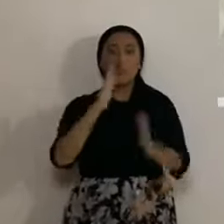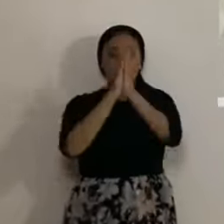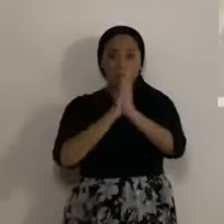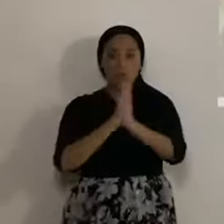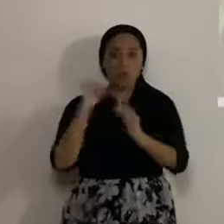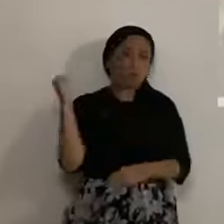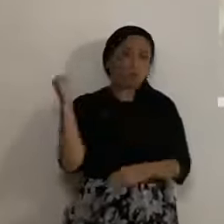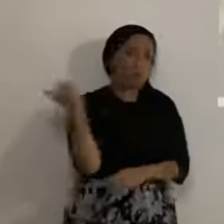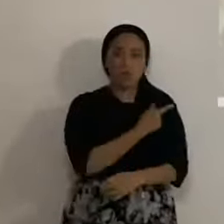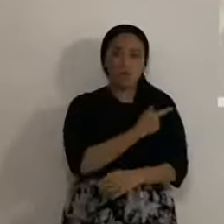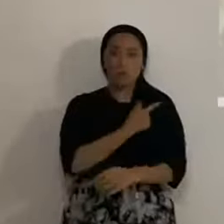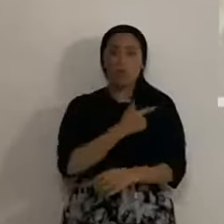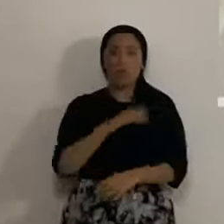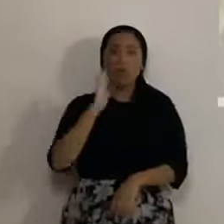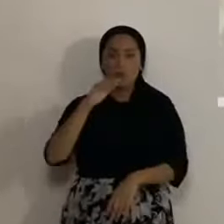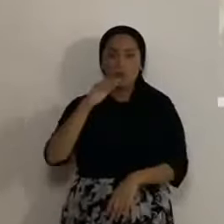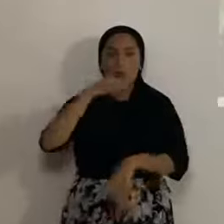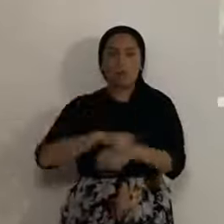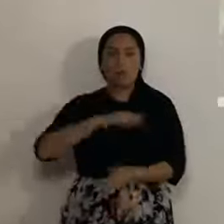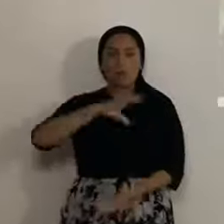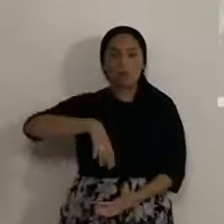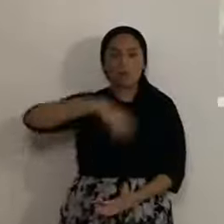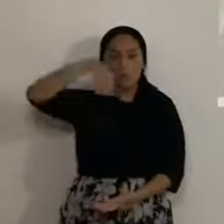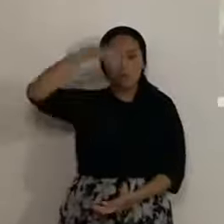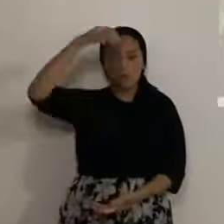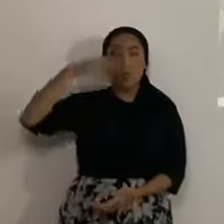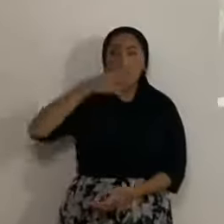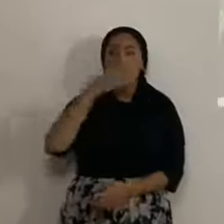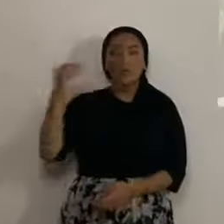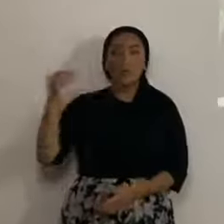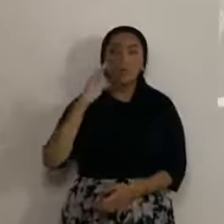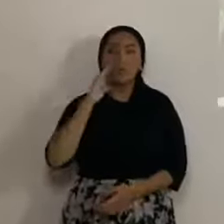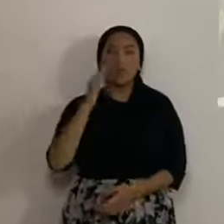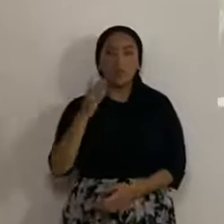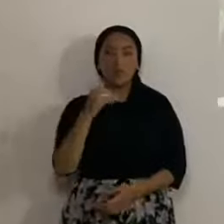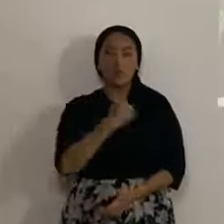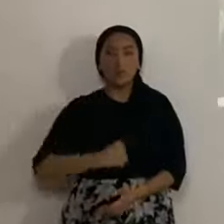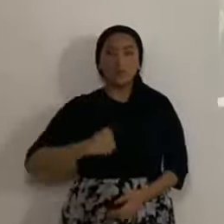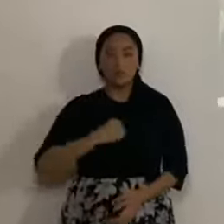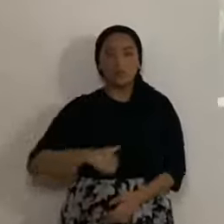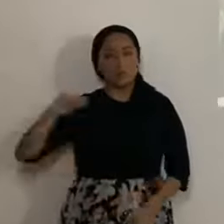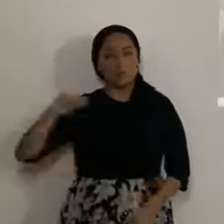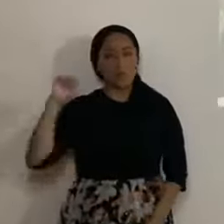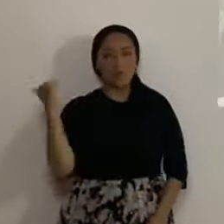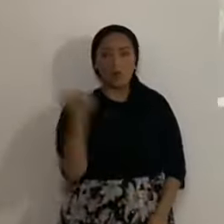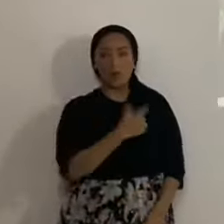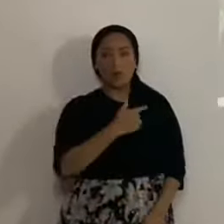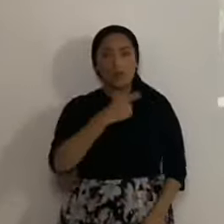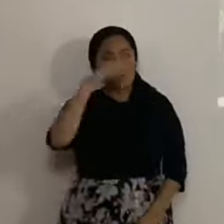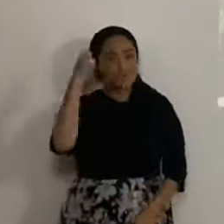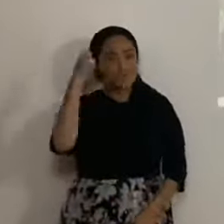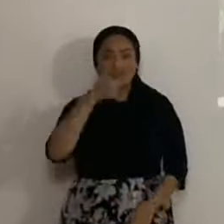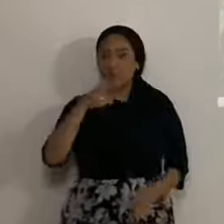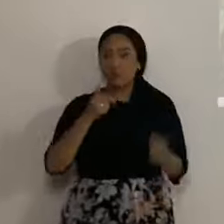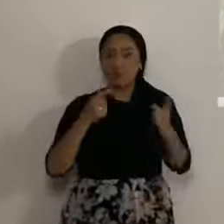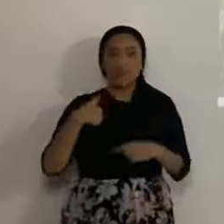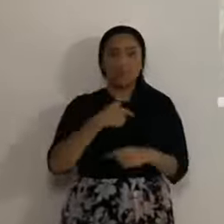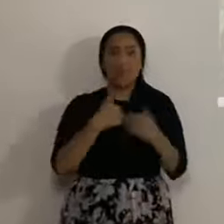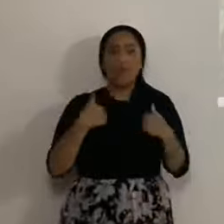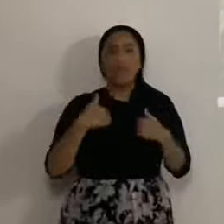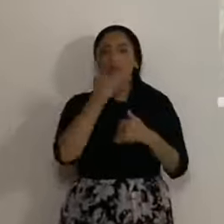todos, ahí encenderé el incienso, y vamos a hacer arrepentimiento, todos, porque de una u otra manera, hemos